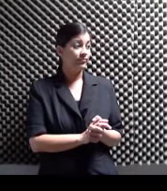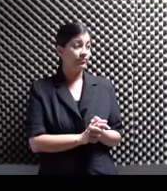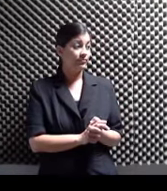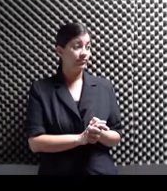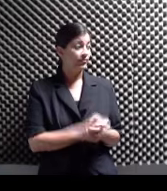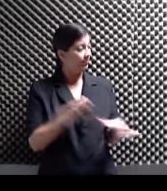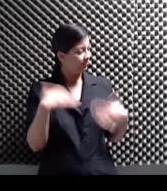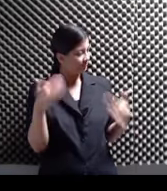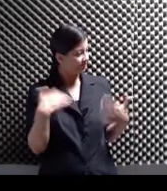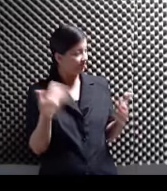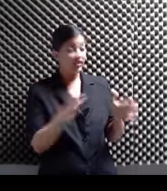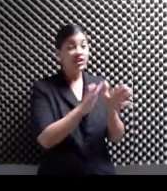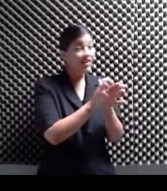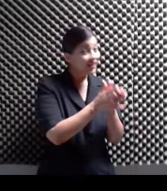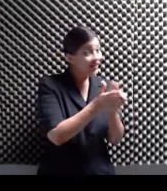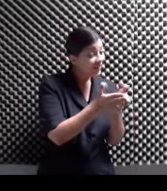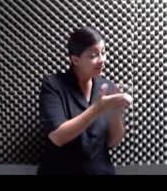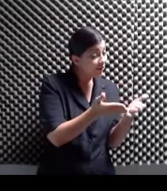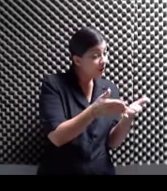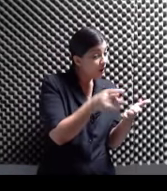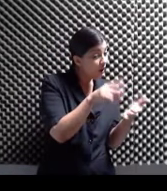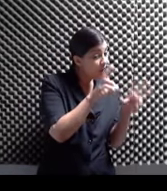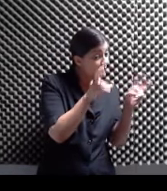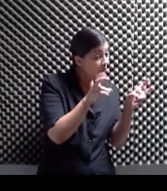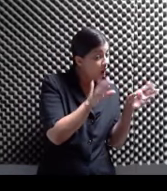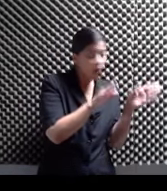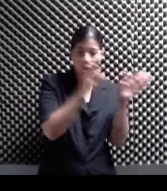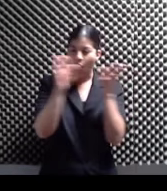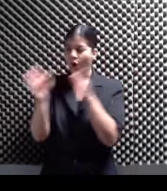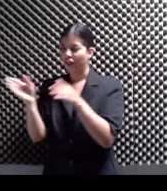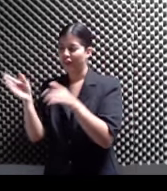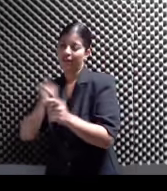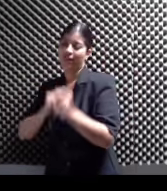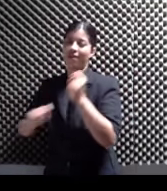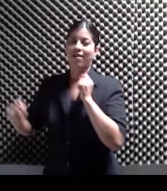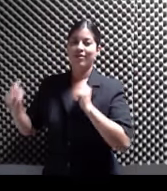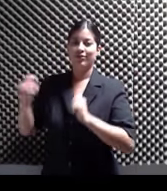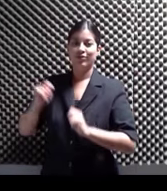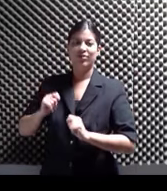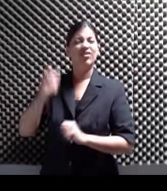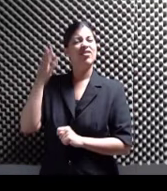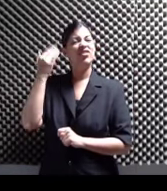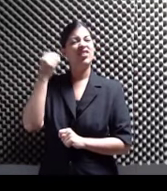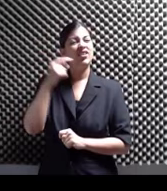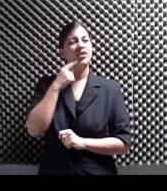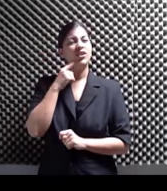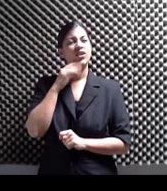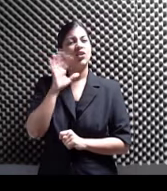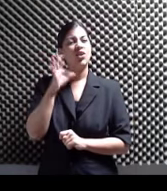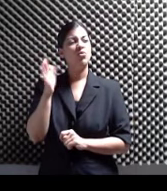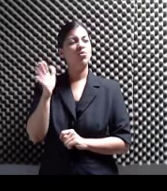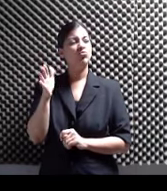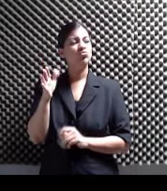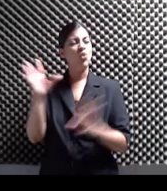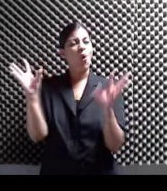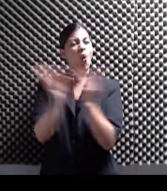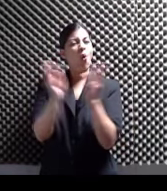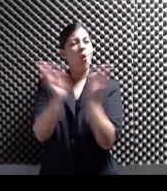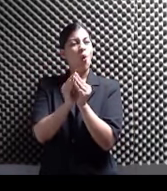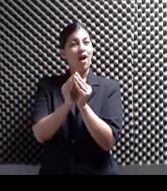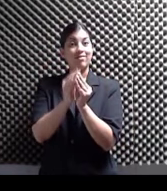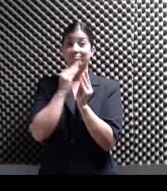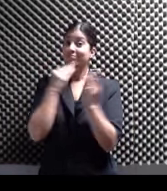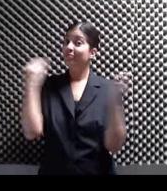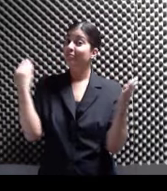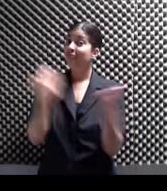de los libros, y felicitaciones, de los libros al teatro, porque viene como un vente tú. Bien